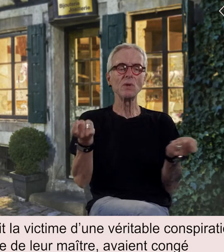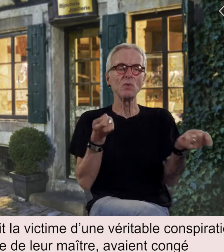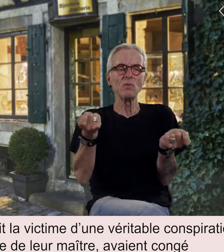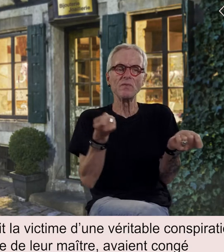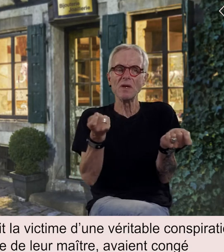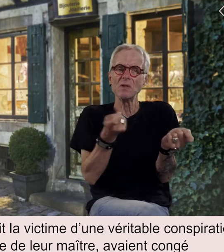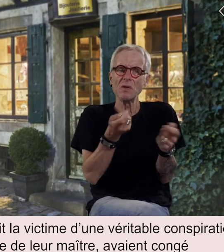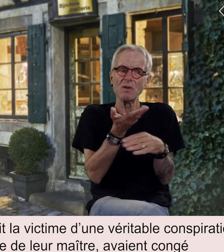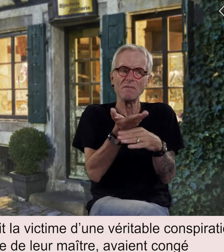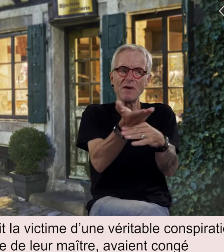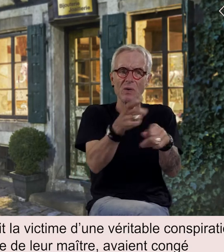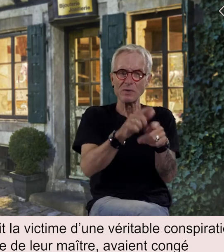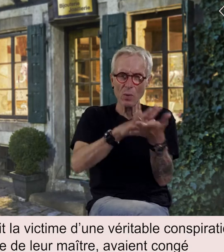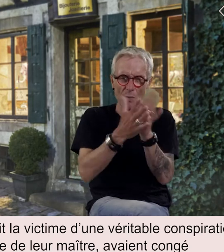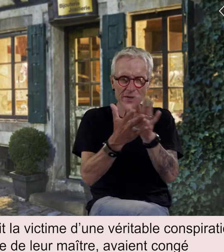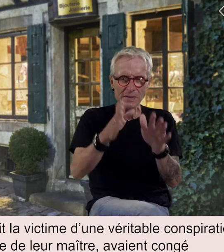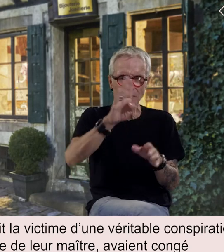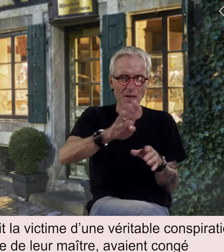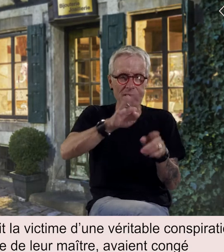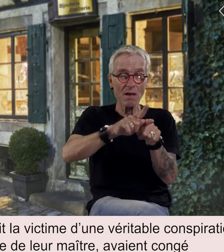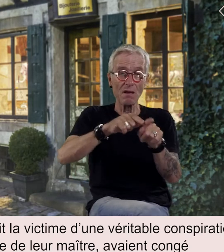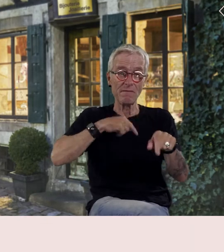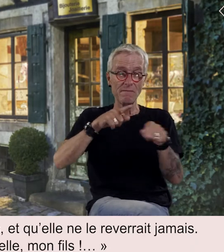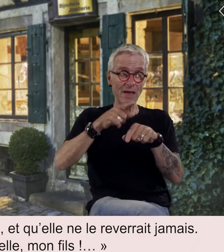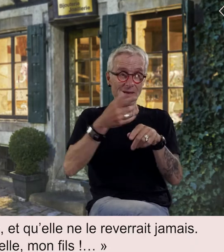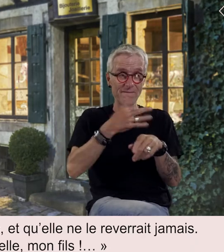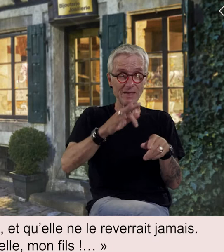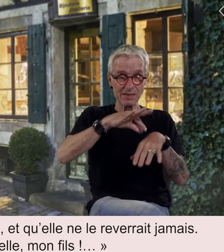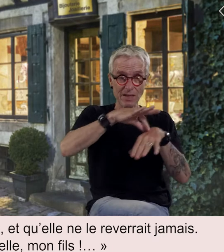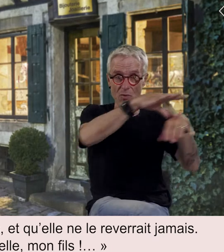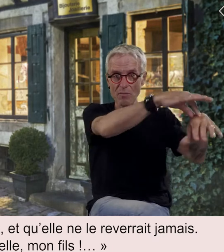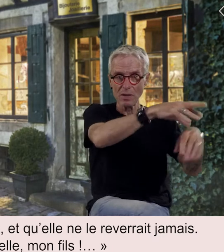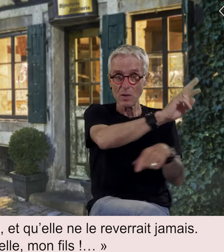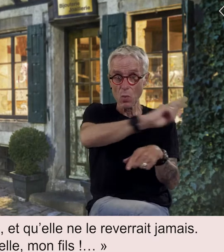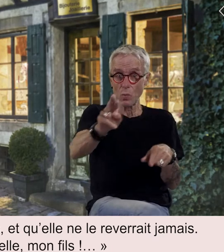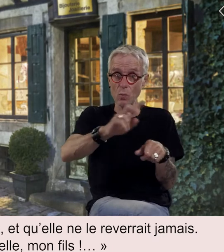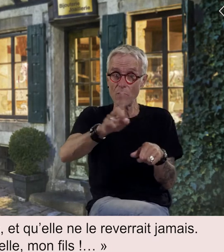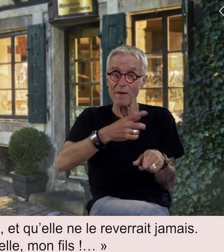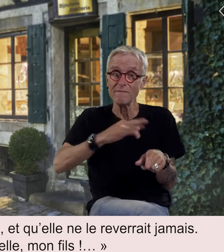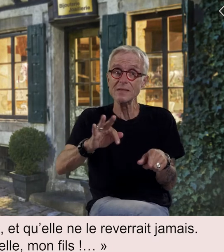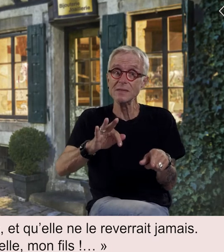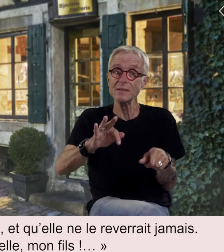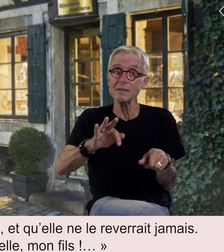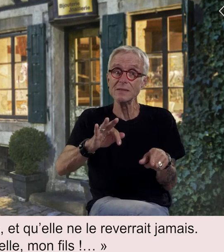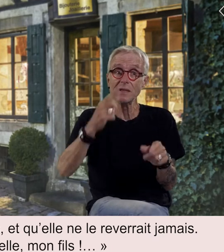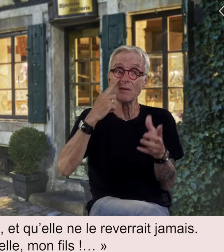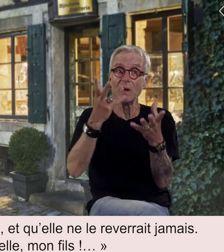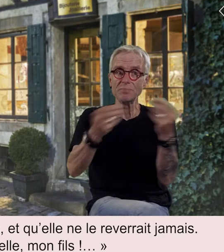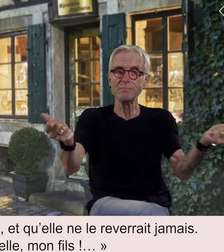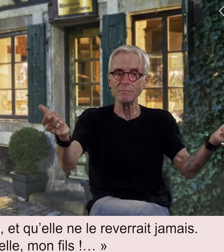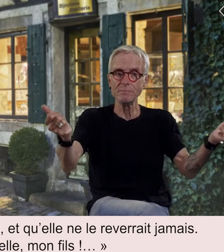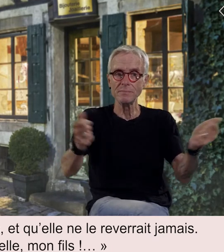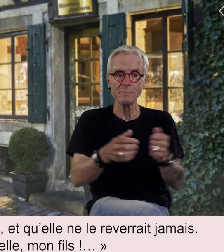et avec la complicité de Bernard, avait emmené son fils et que son fils ne reviendrait pas. Et qu'elle ne le reverrait jamais.